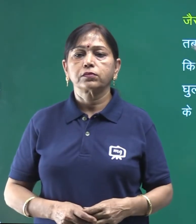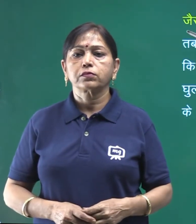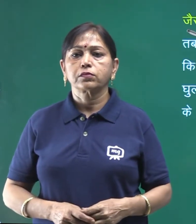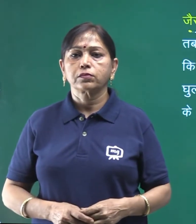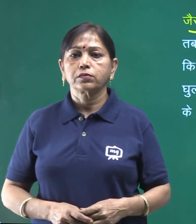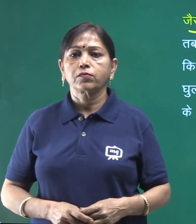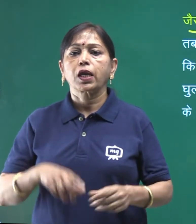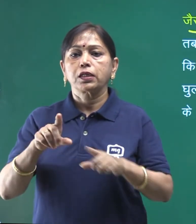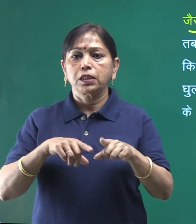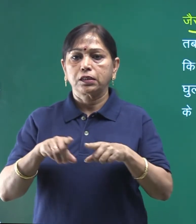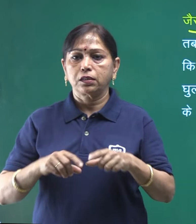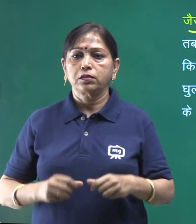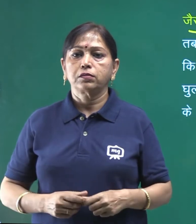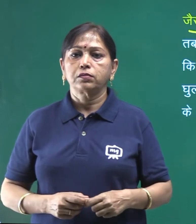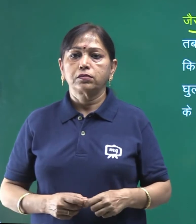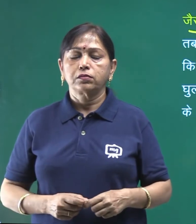जैसे